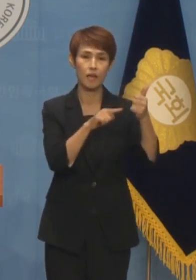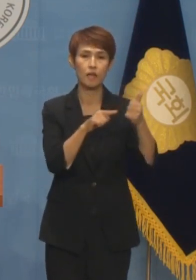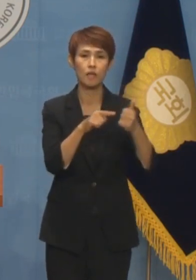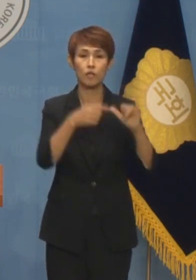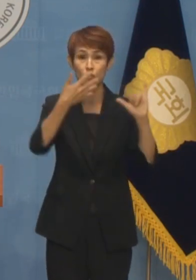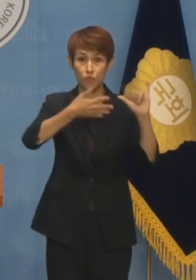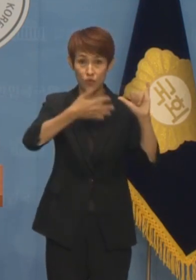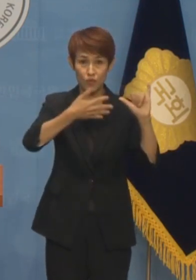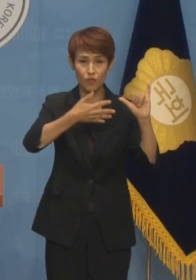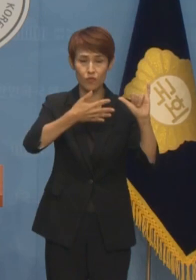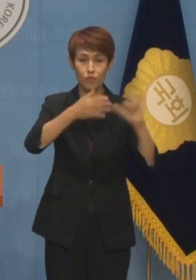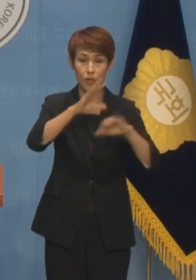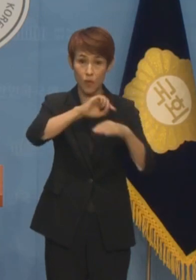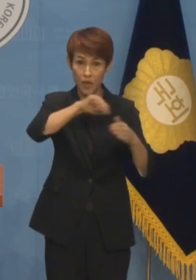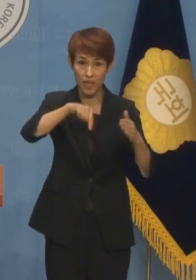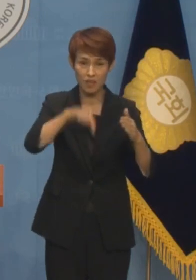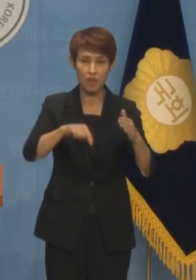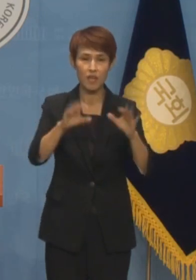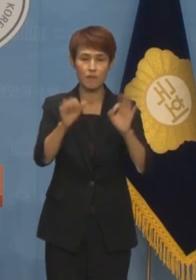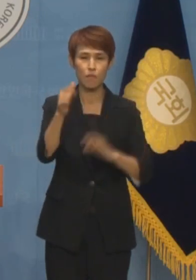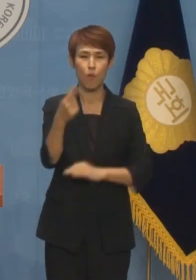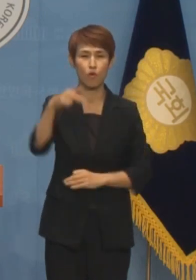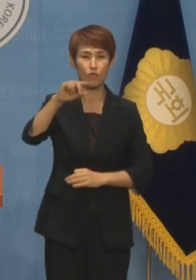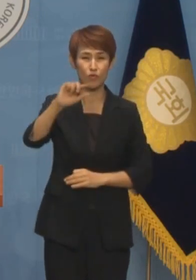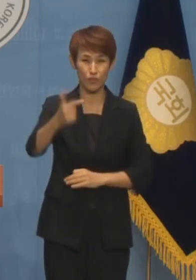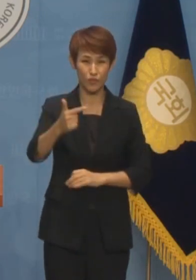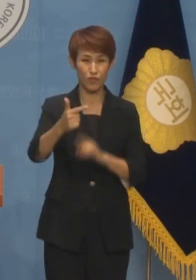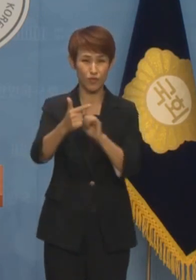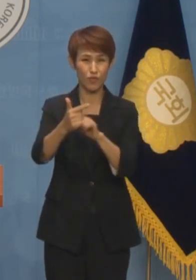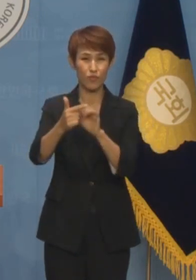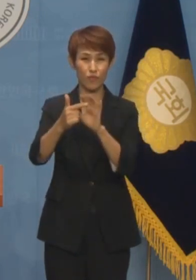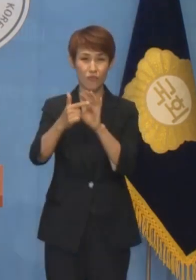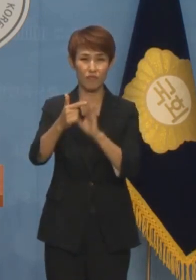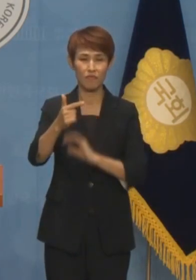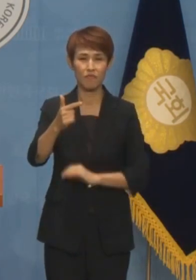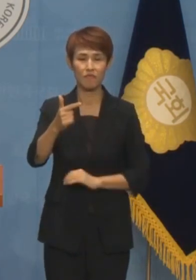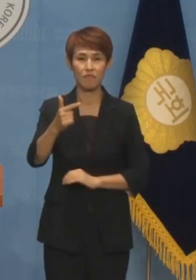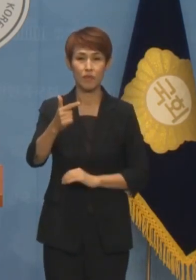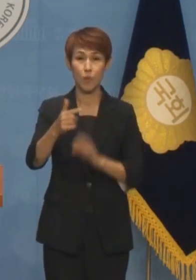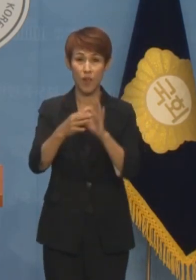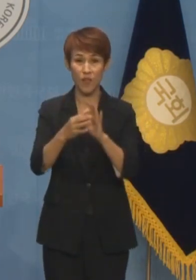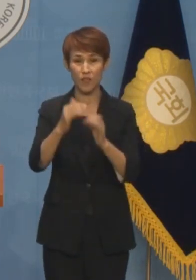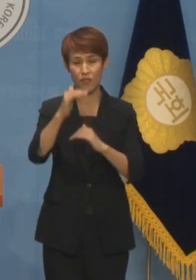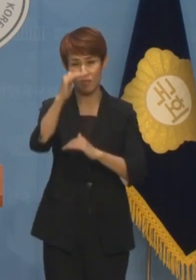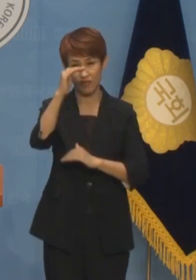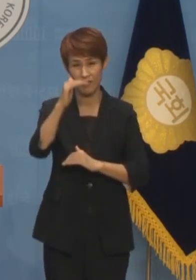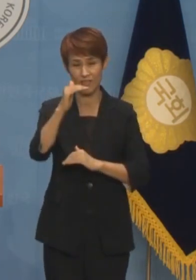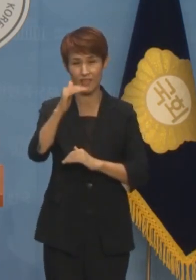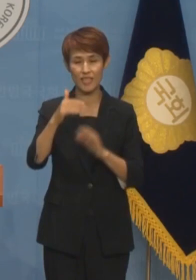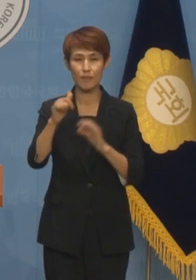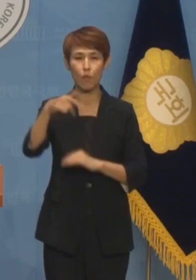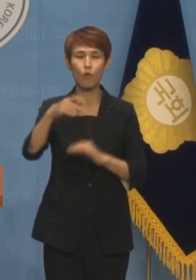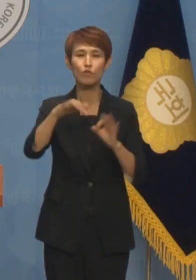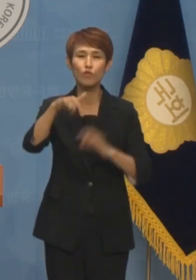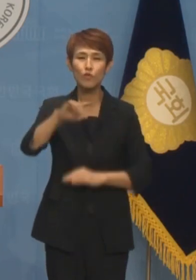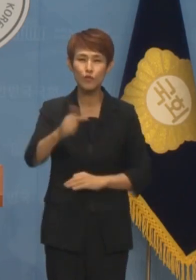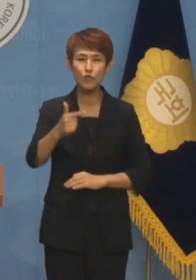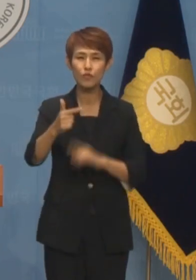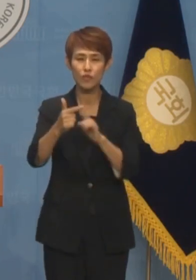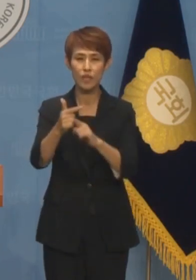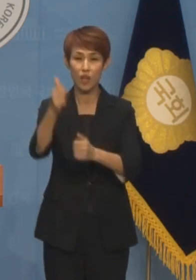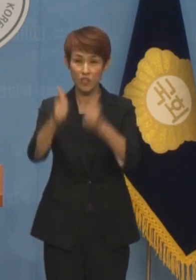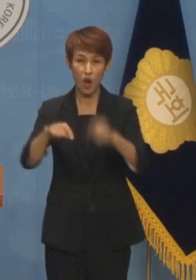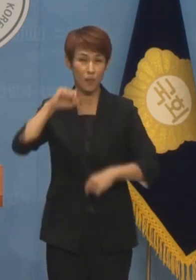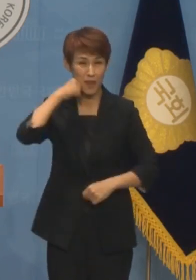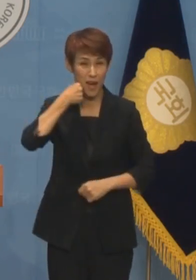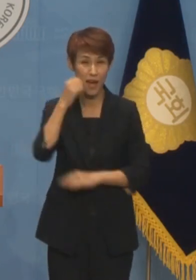김호준의 겸손은 힘들다 뉴스 공장에 출연하여 단톡방 보도를 언급하며 최병 특검 법과